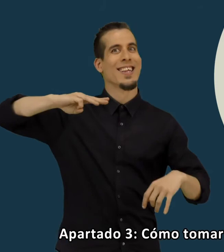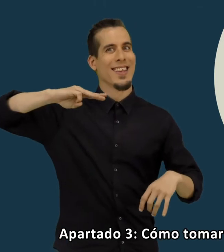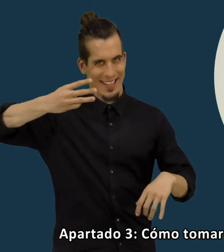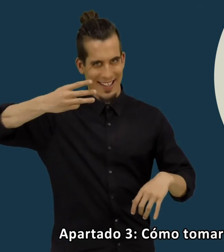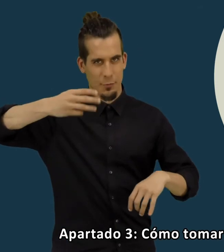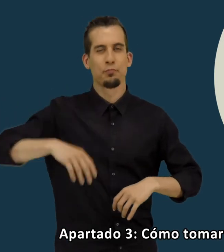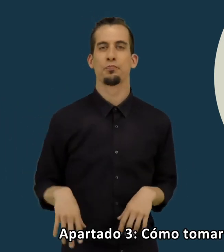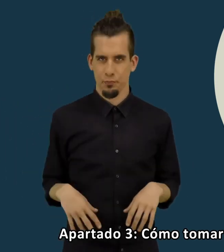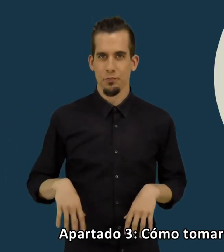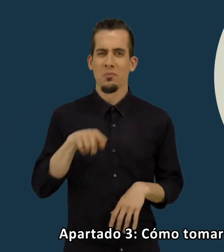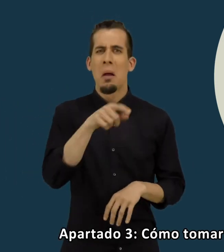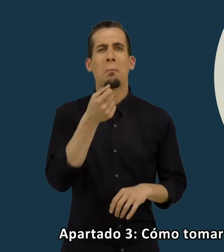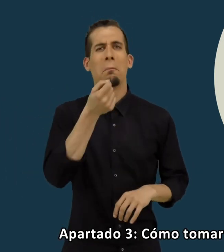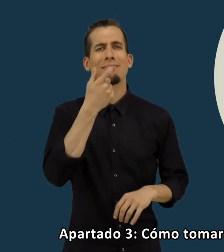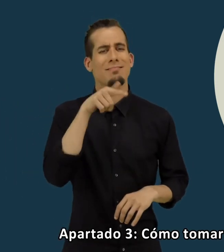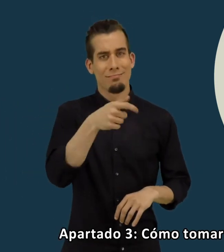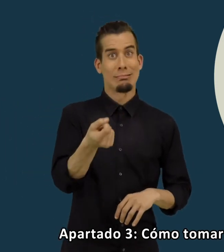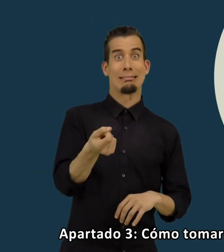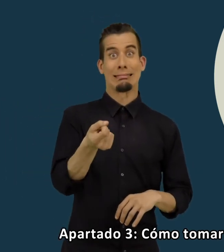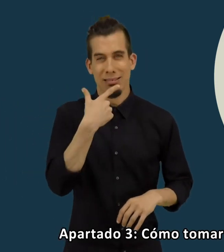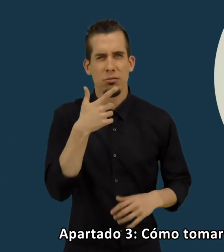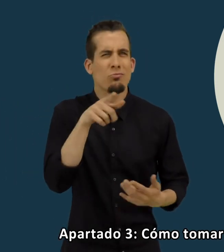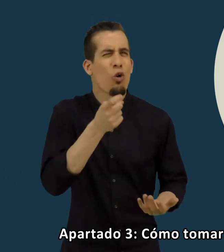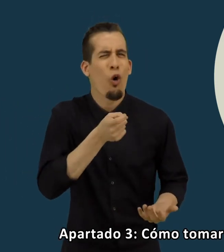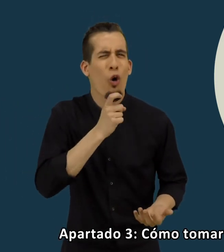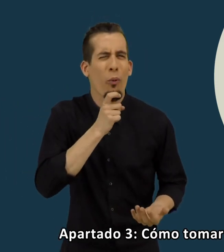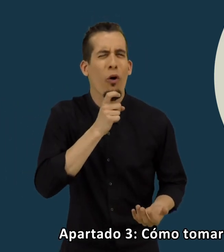Apartado 3. ¿Cómo tomar el medicamento?